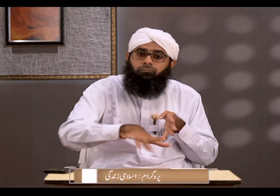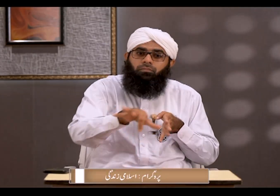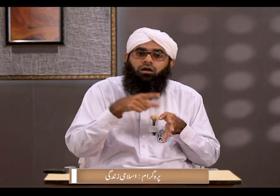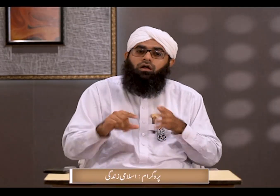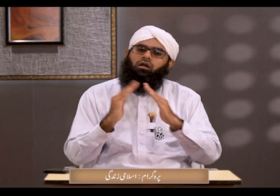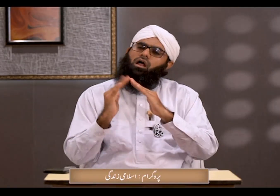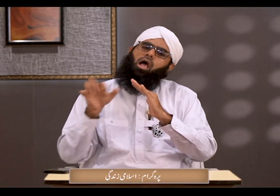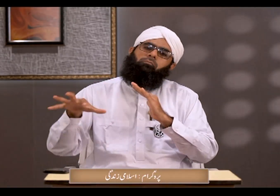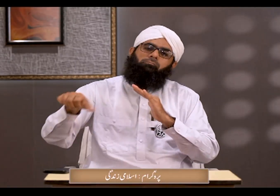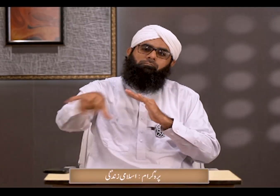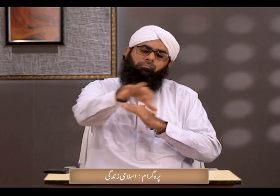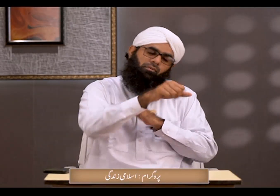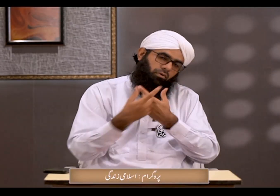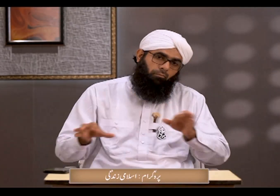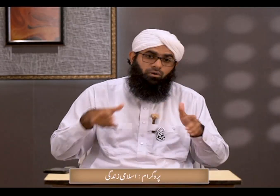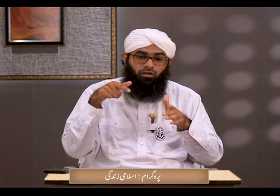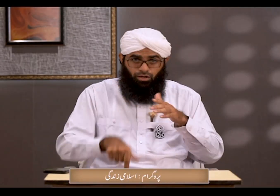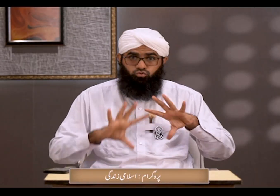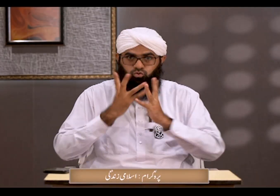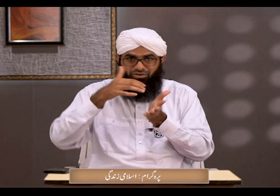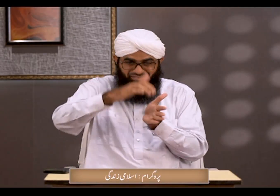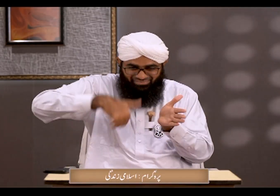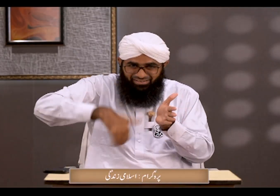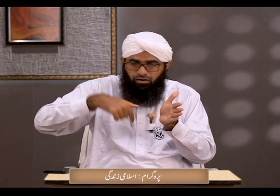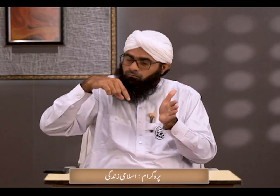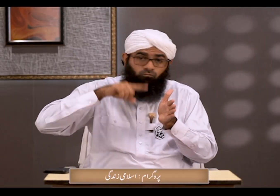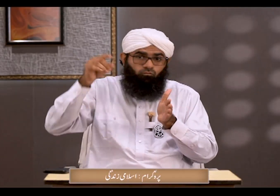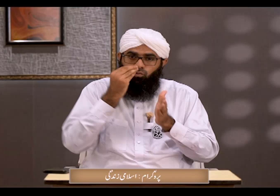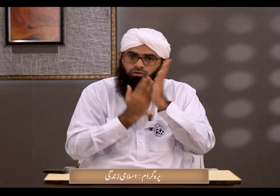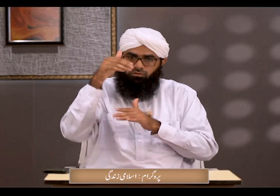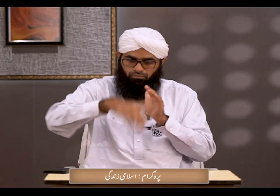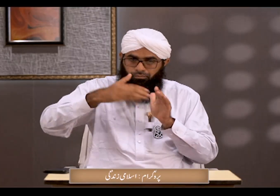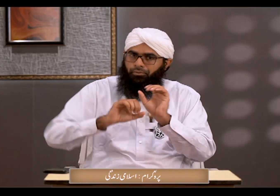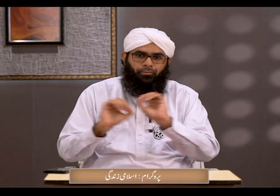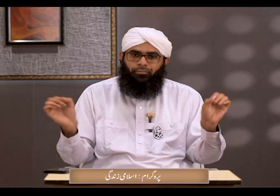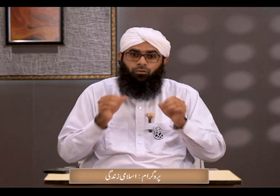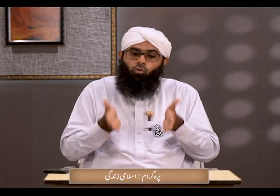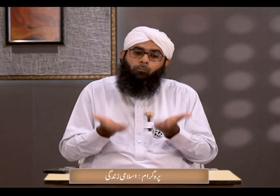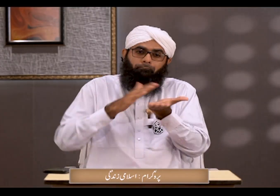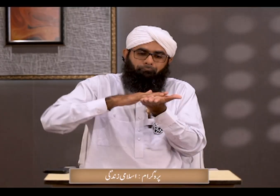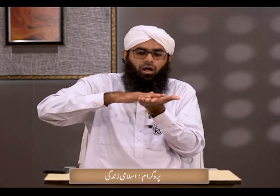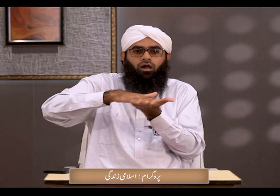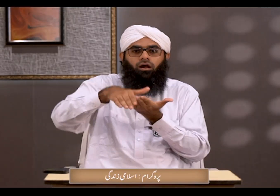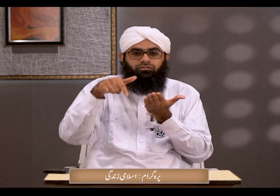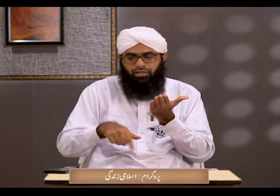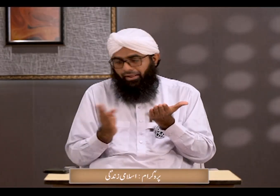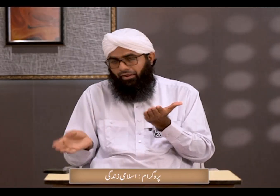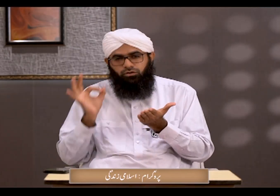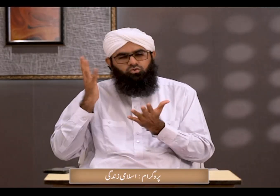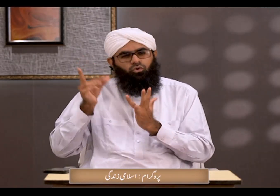کر نہیں بلکہ زمین کے اوپر چل رہی ہیں۔ نہروں کا ایک کنارہ موتی کا، دوسرا یاقوت کا ہے، اور ان نہروں کی زمین